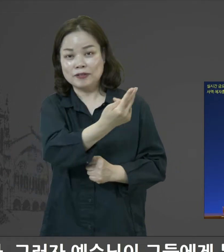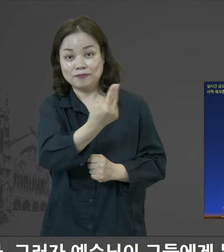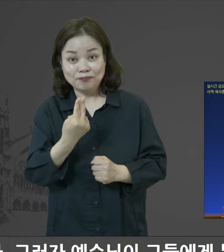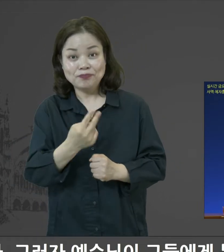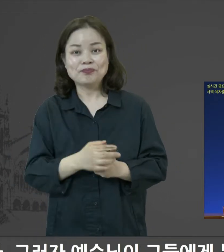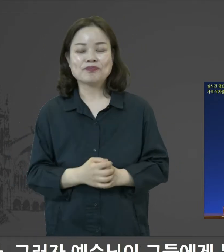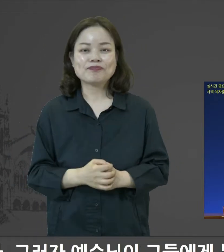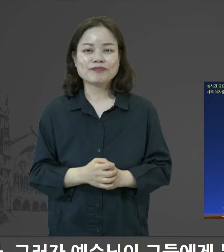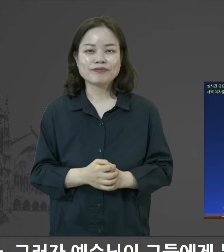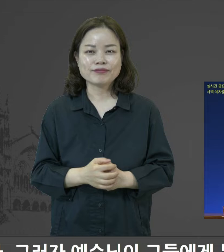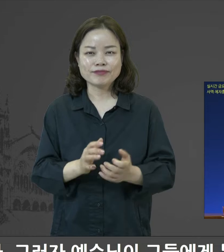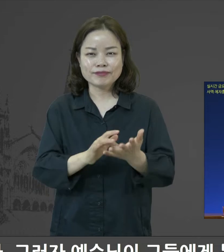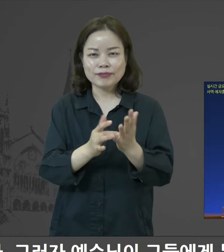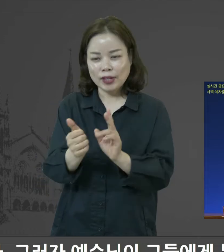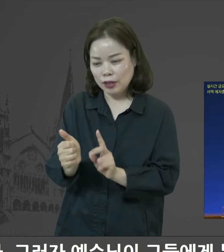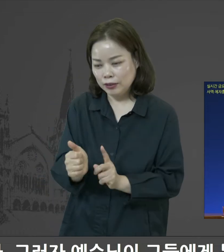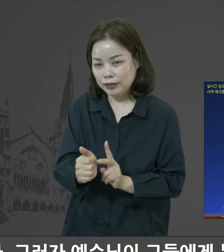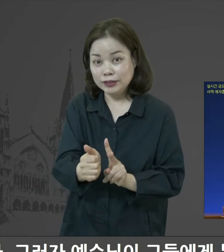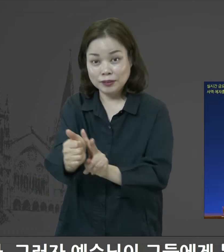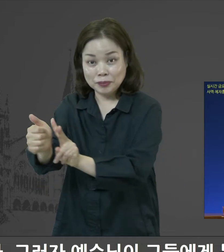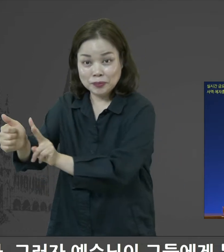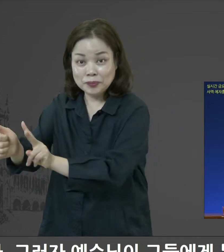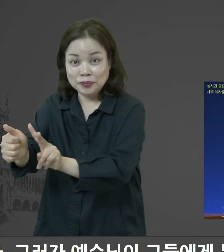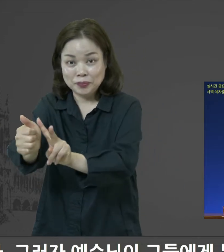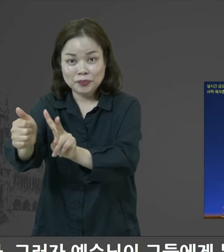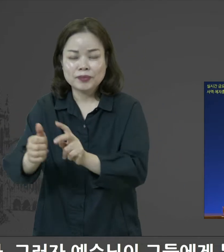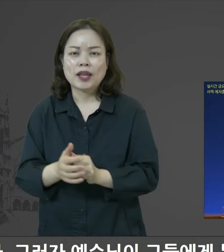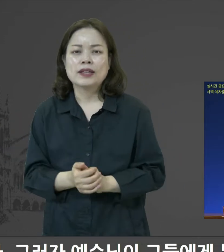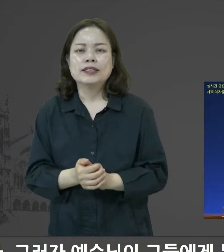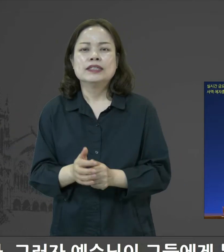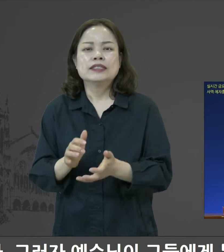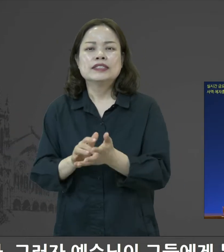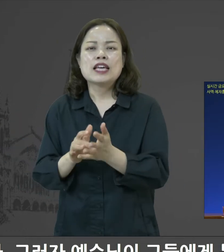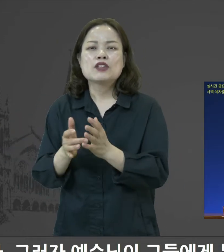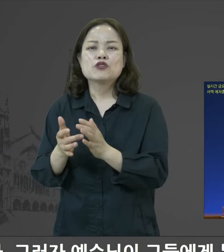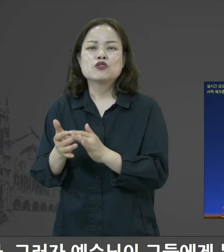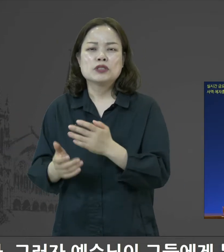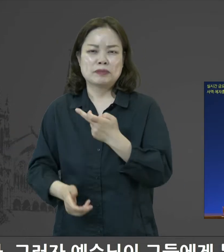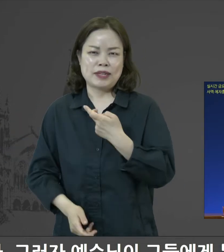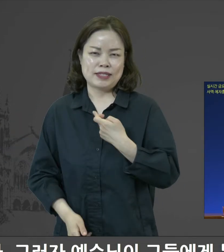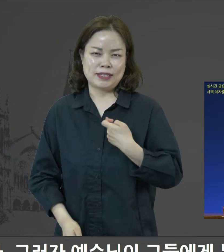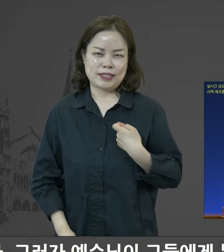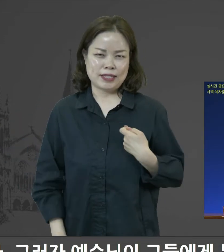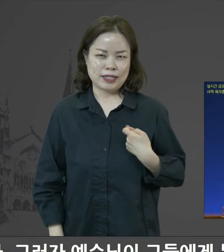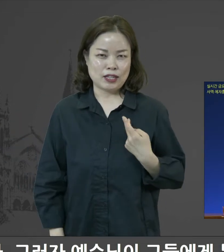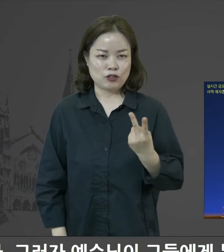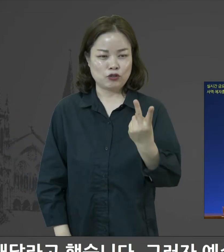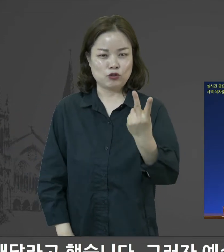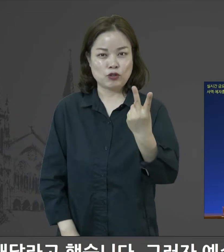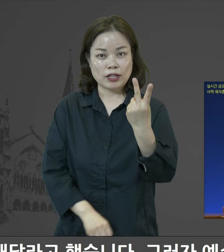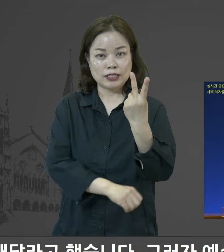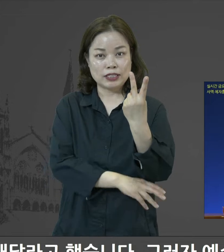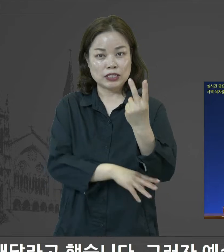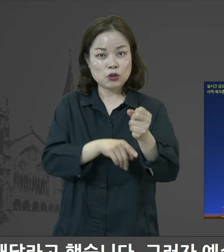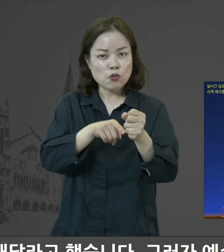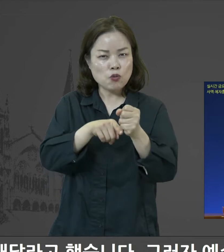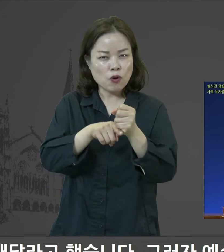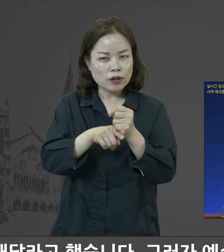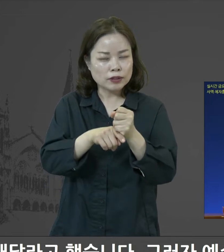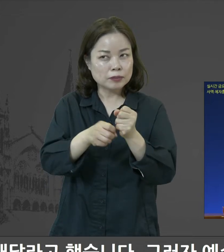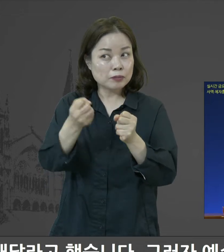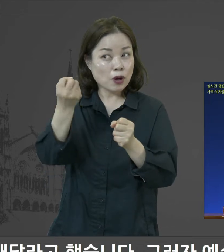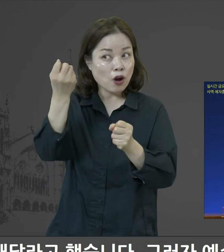이제 이들이 예수님을 따랐다 이렇게 되어 있습니다. 그래서 예수님의 제자가 되는 이제 2가지 원리를 이제 몇 주